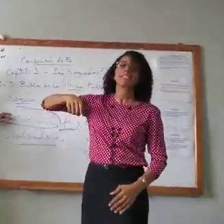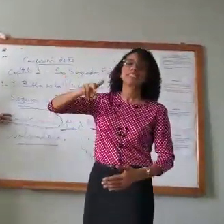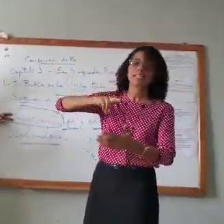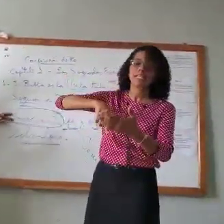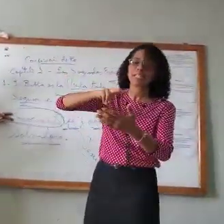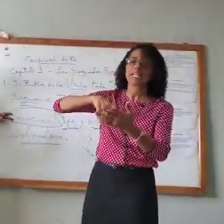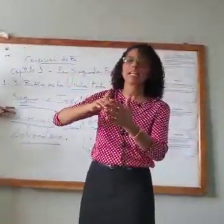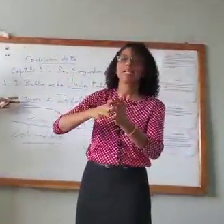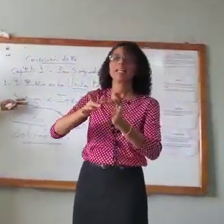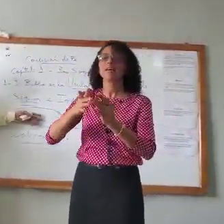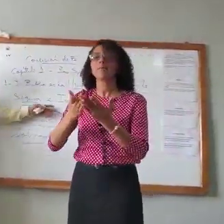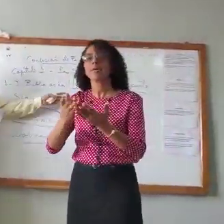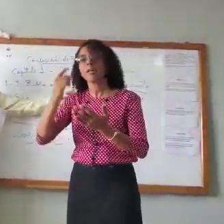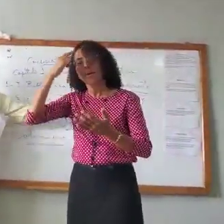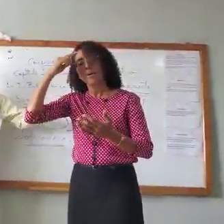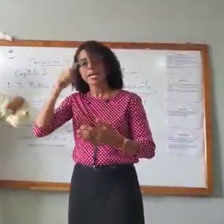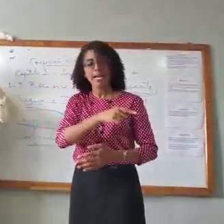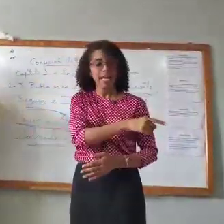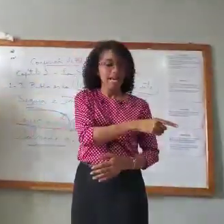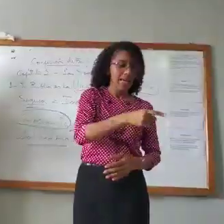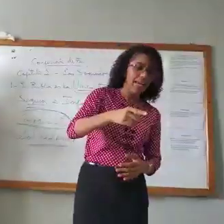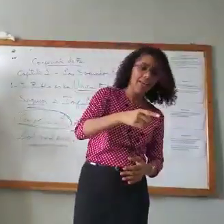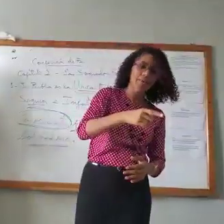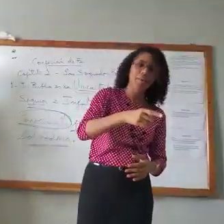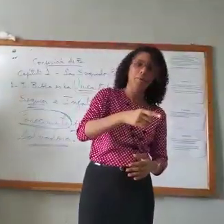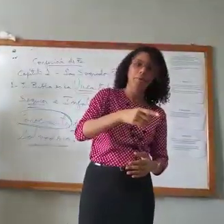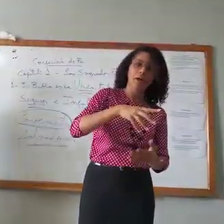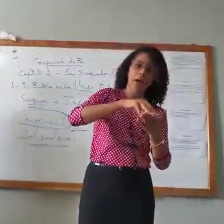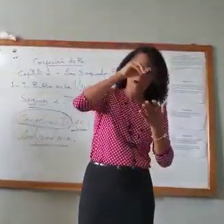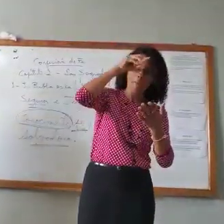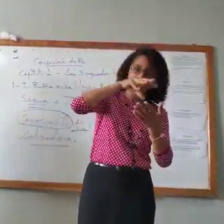para que ellos aprendan, todo eso que tú también estás perdiendo.